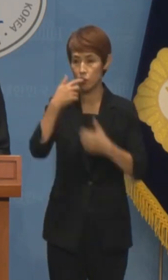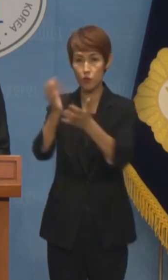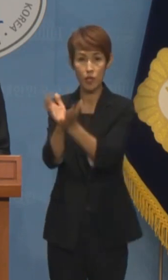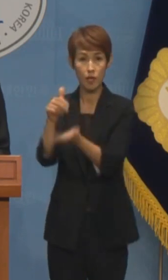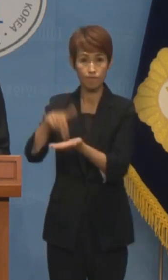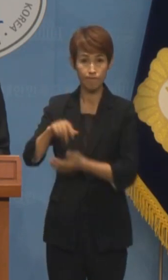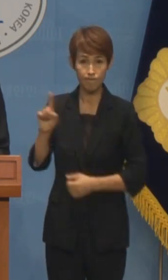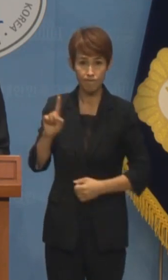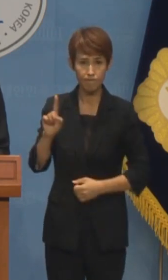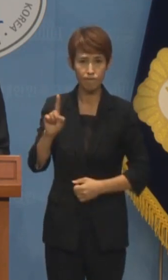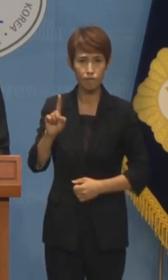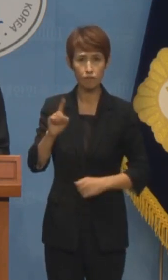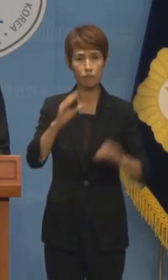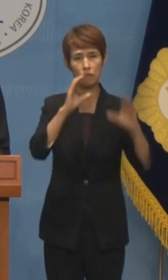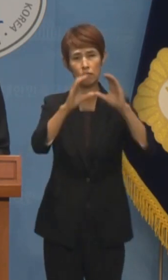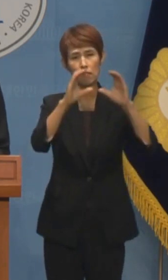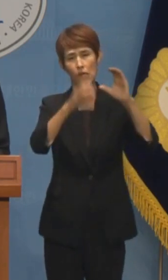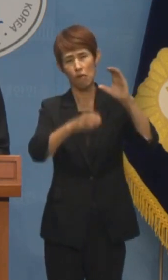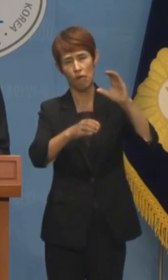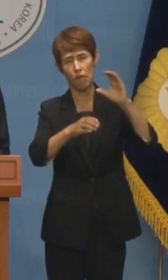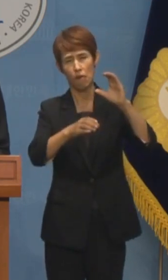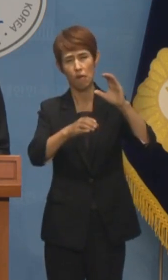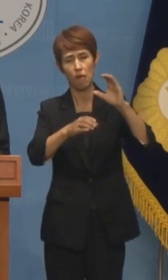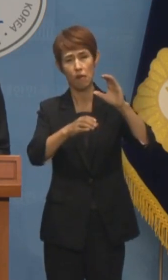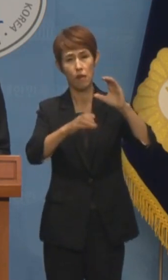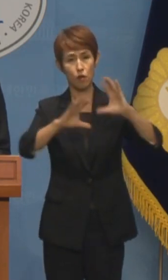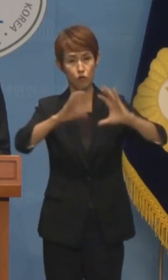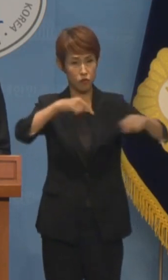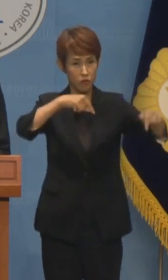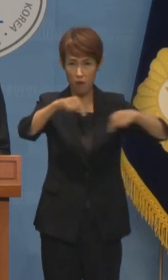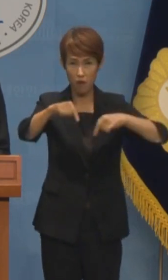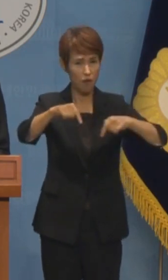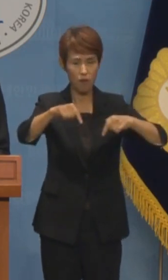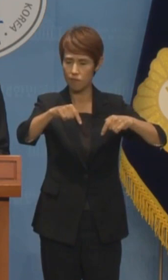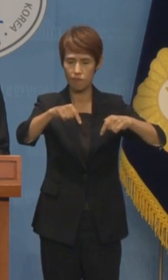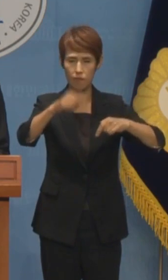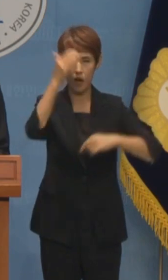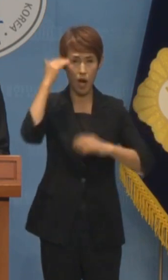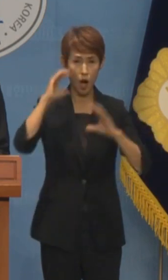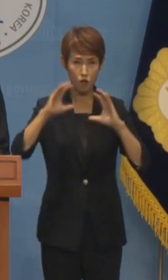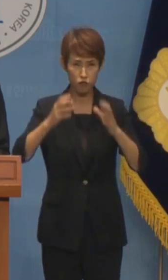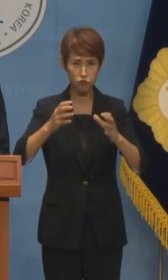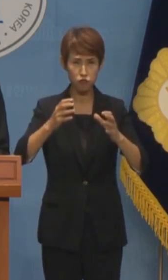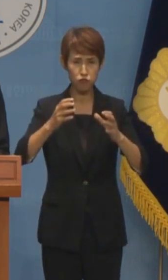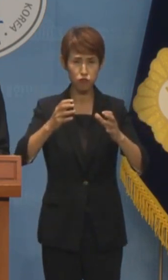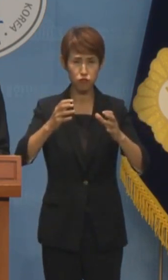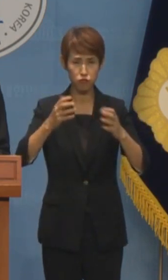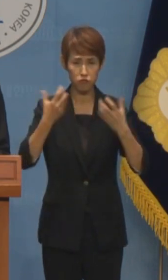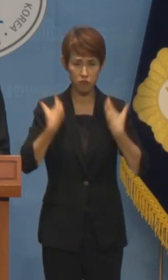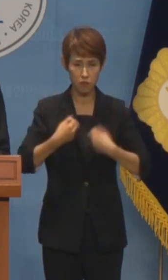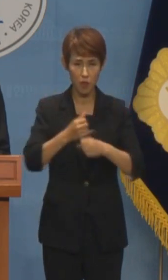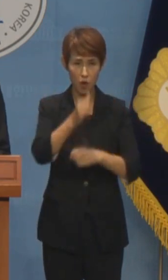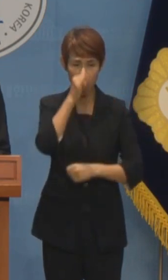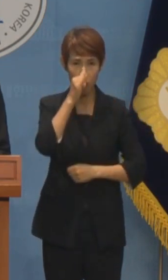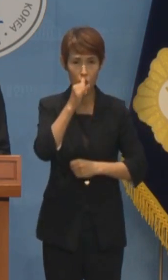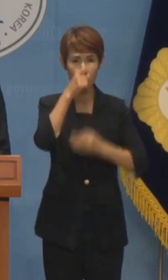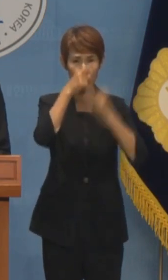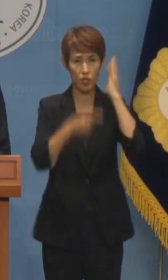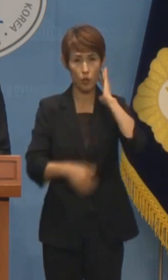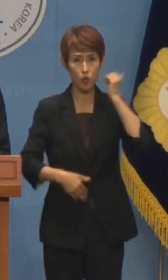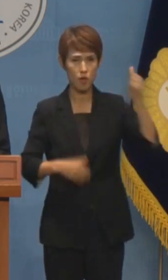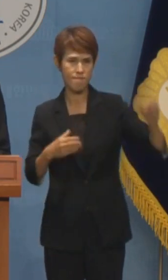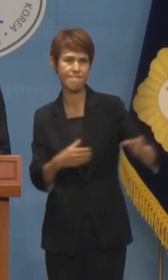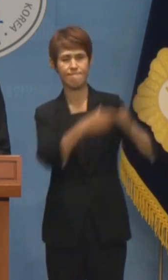더불어민주당은 불통과 독선의 국정으로 대한민국을 절망 속으로 밀어넣고 있는 윤석열 대통령에